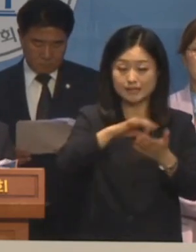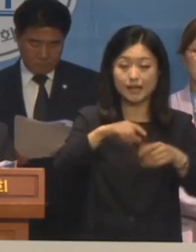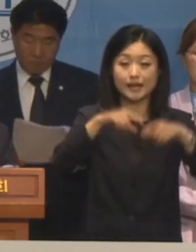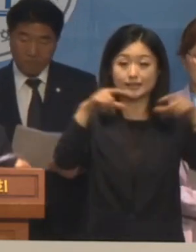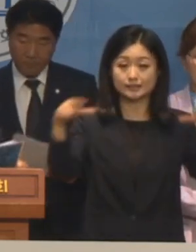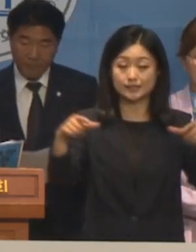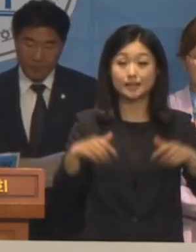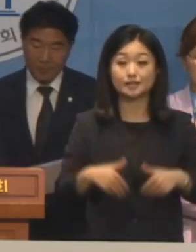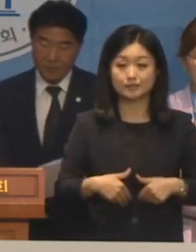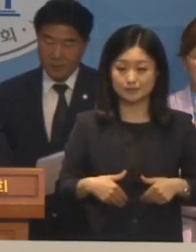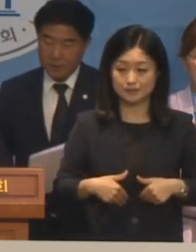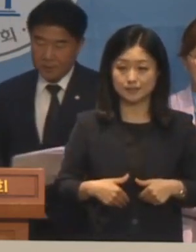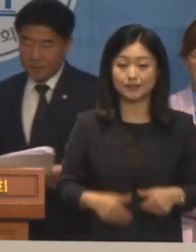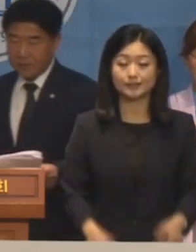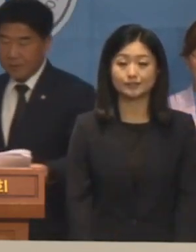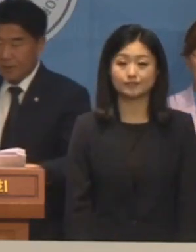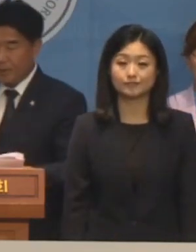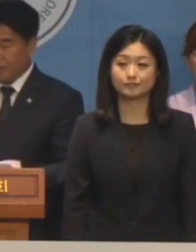한다.